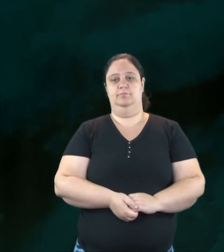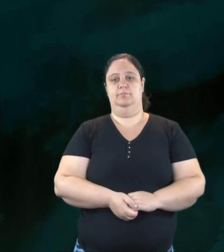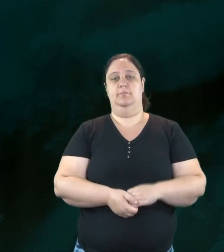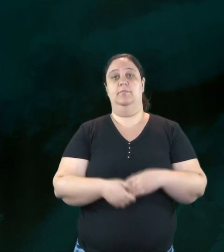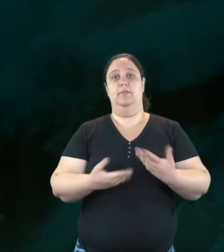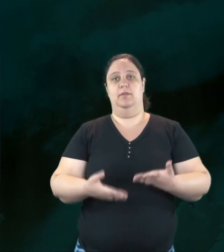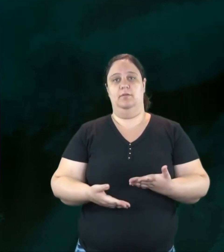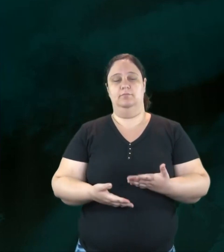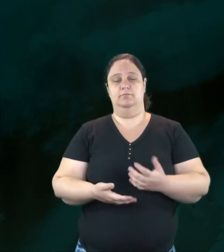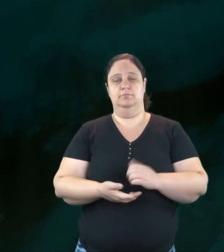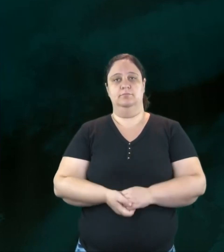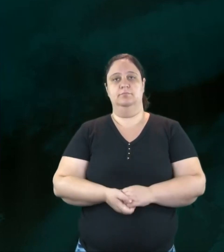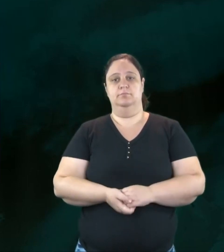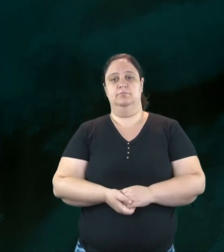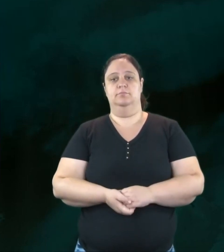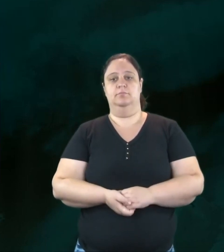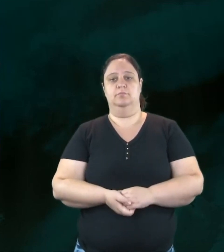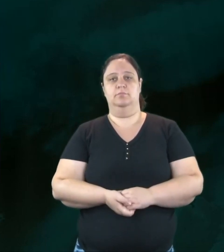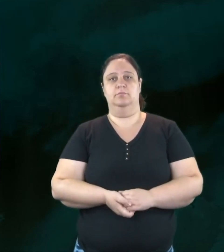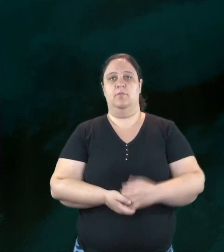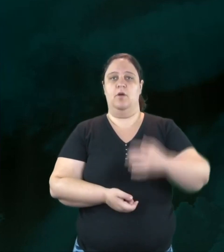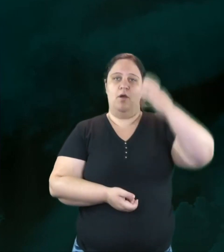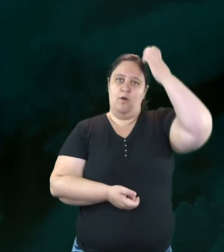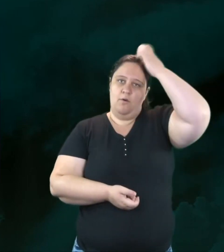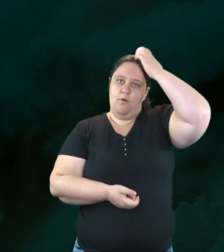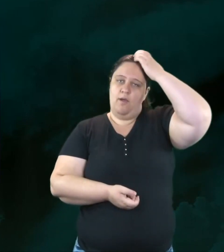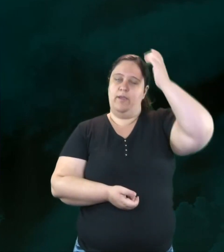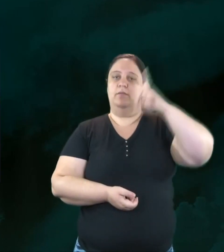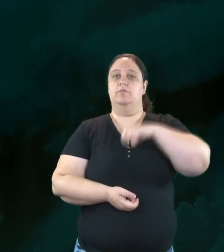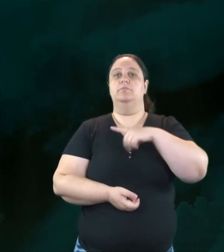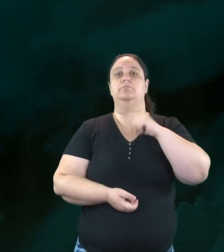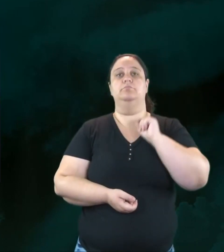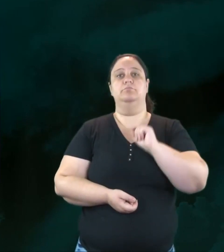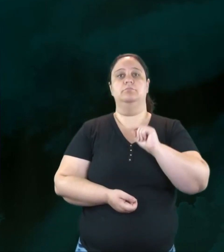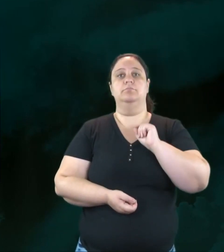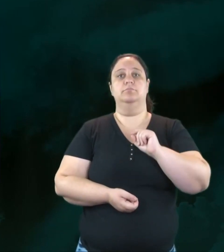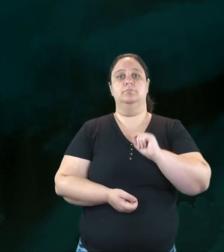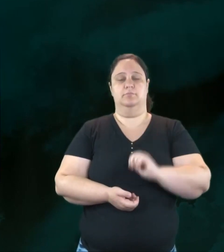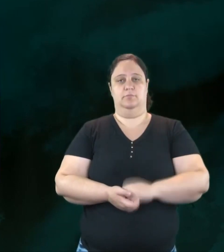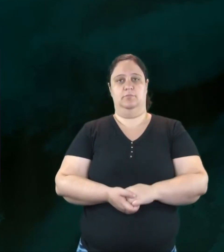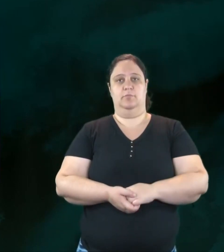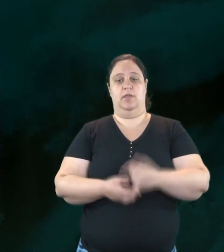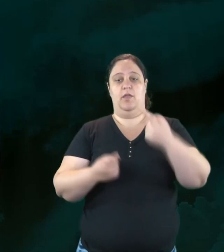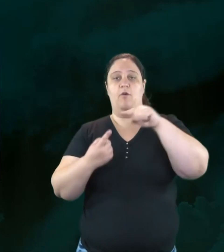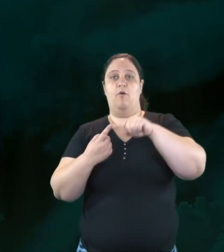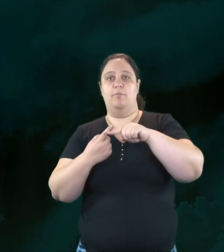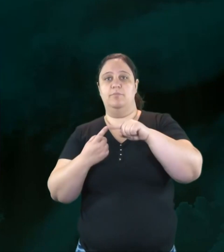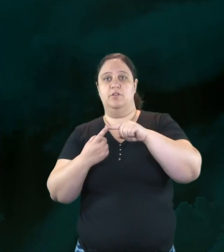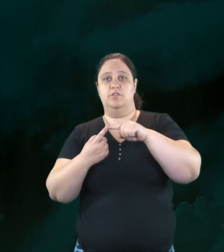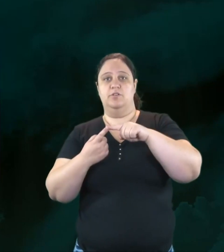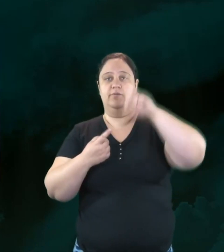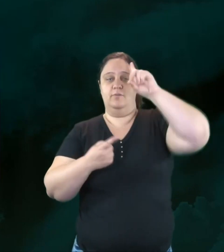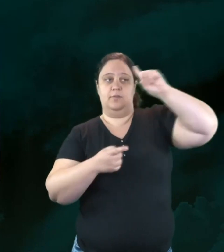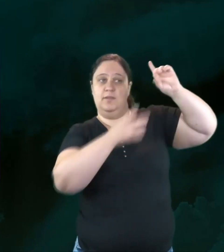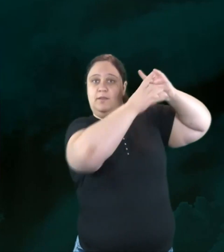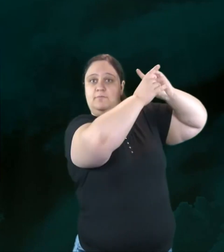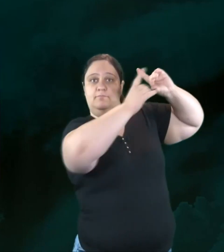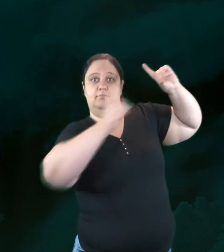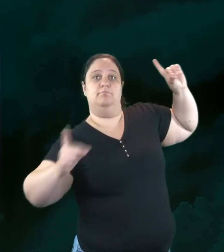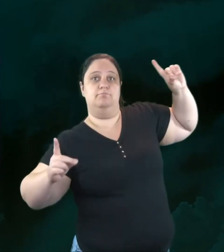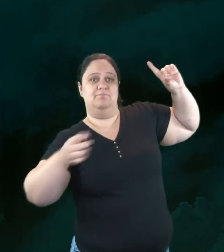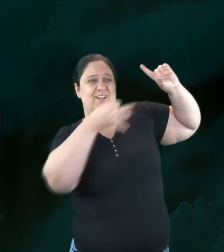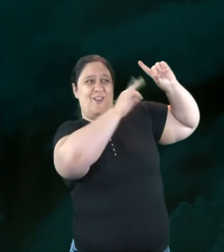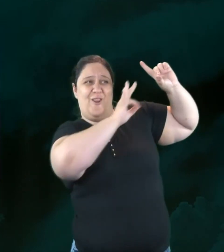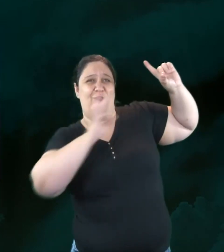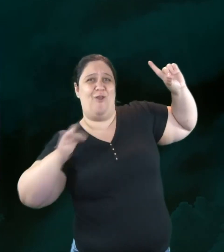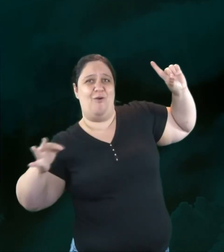sob um princípio de tornar o homem independente de Deus. É